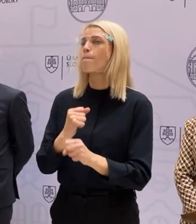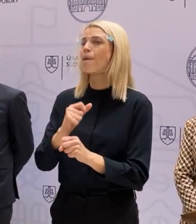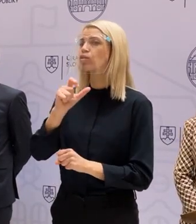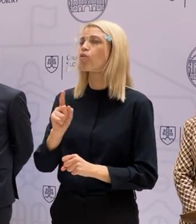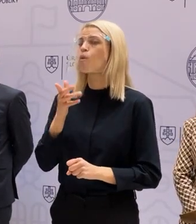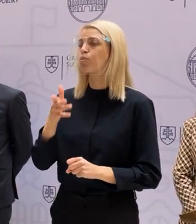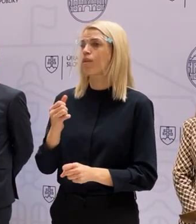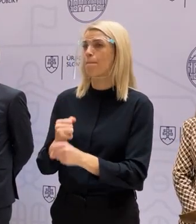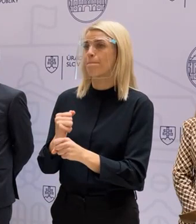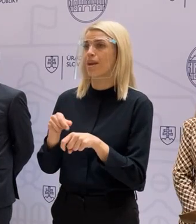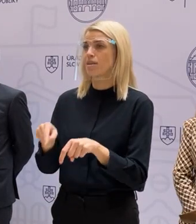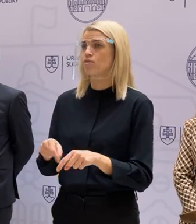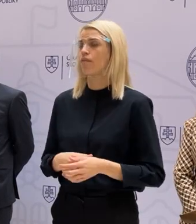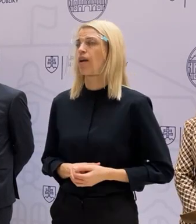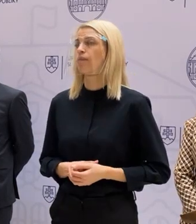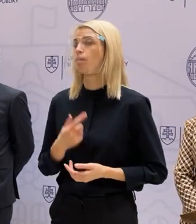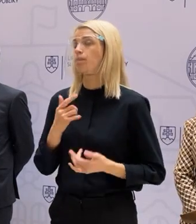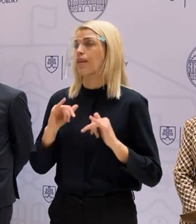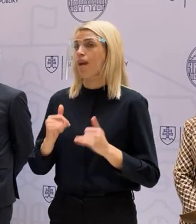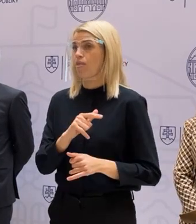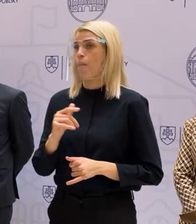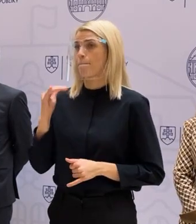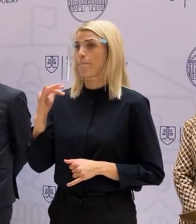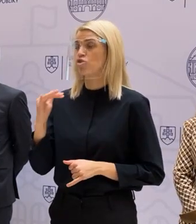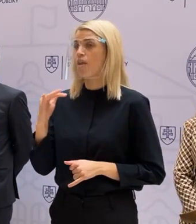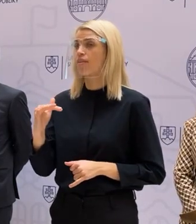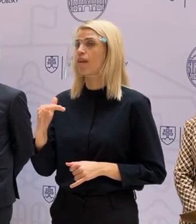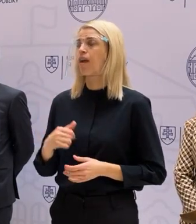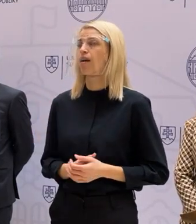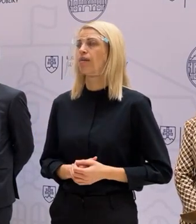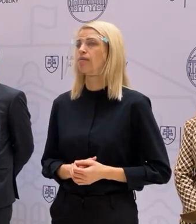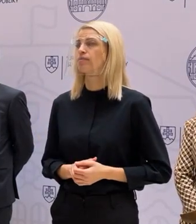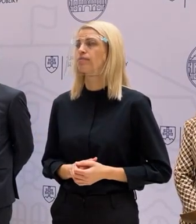tam bude pracovať, takže áno, táto myšlienka samozrejme,